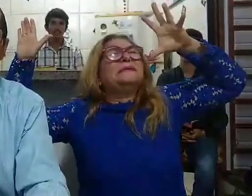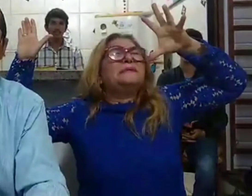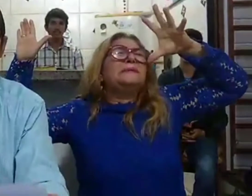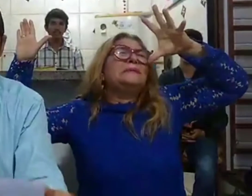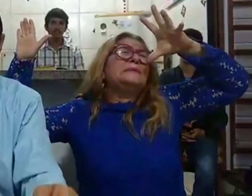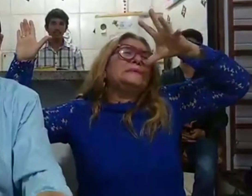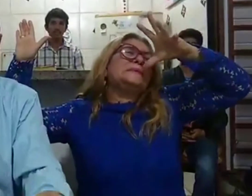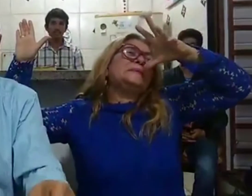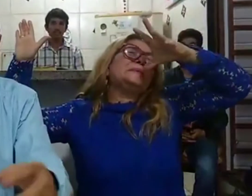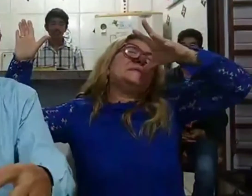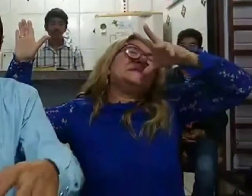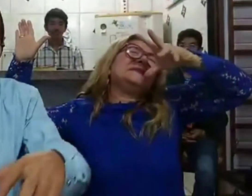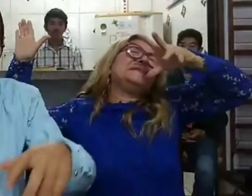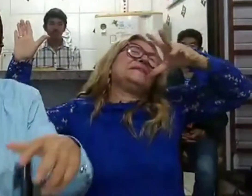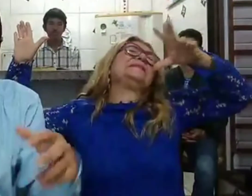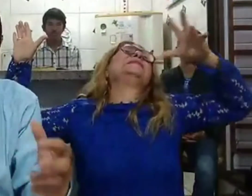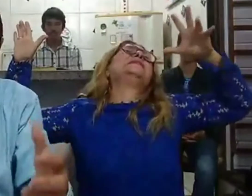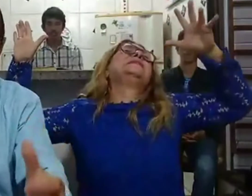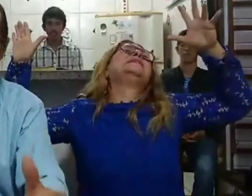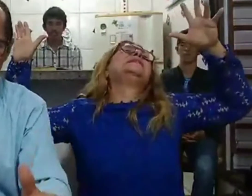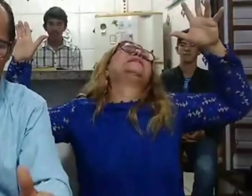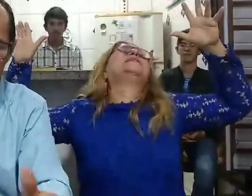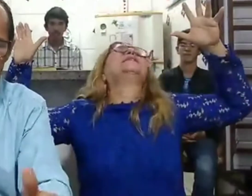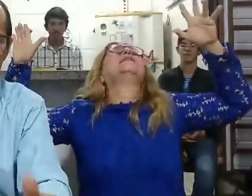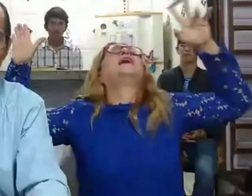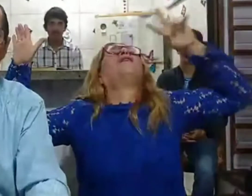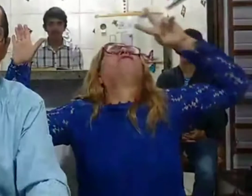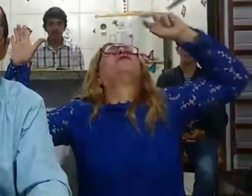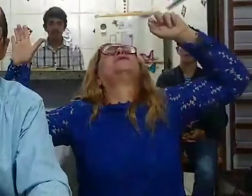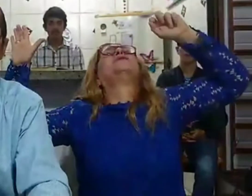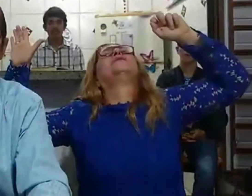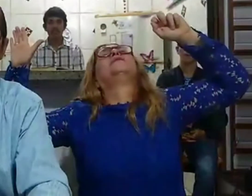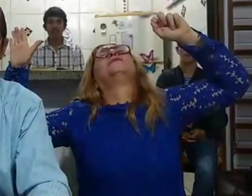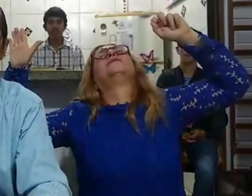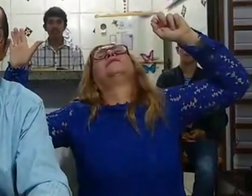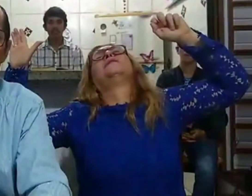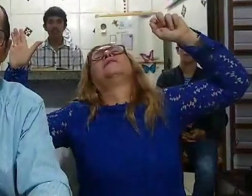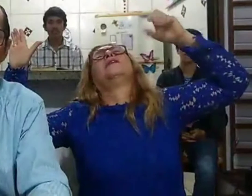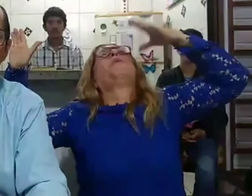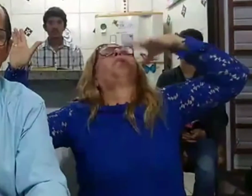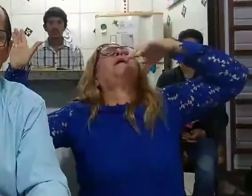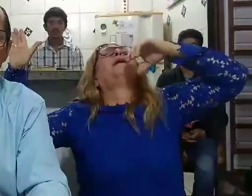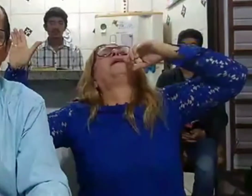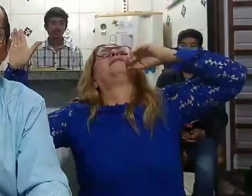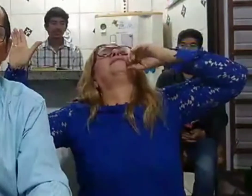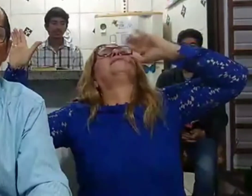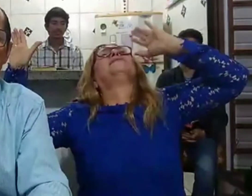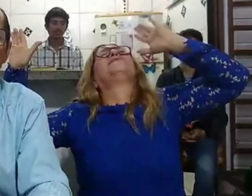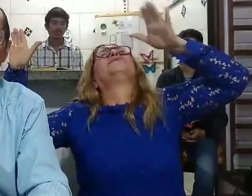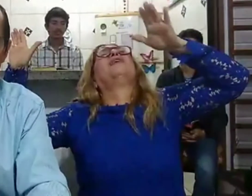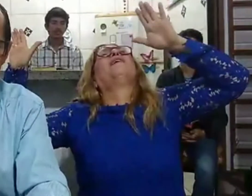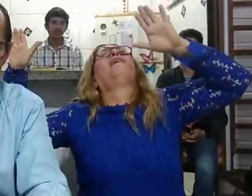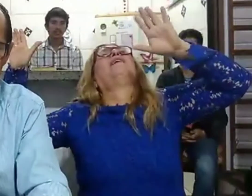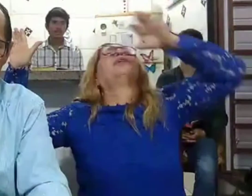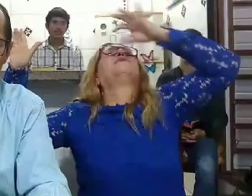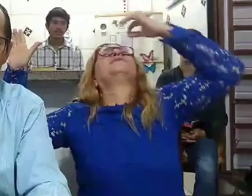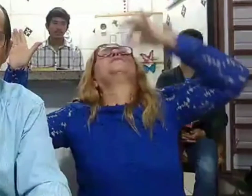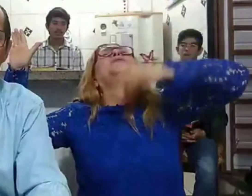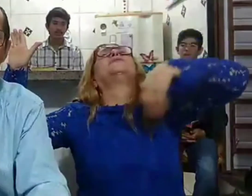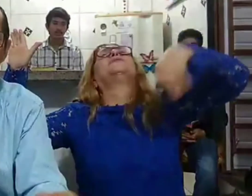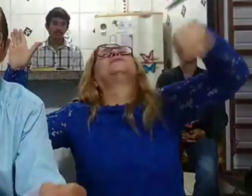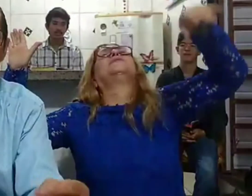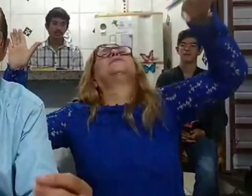teve. E ao ficar pendurado, então ele foi perdendo as forças e chegou o momento que ele disse: Pai, nas tuas mãos eu entrego o